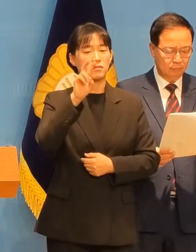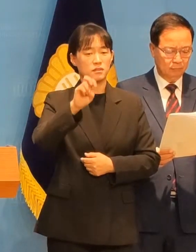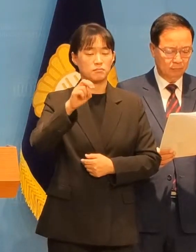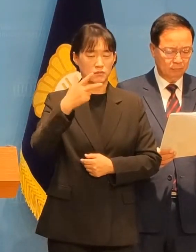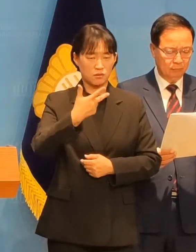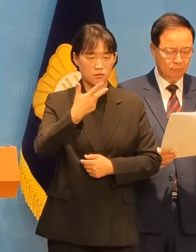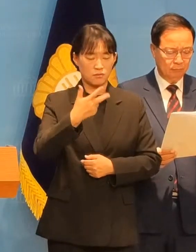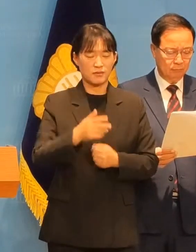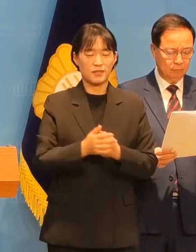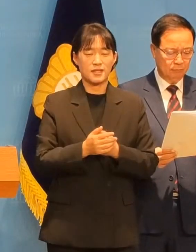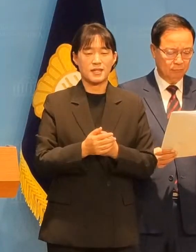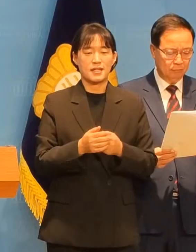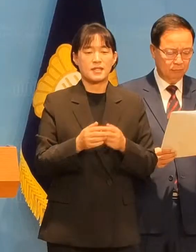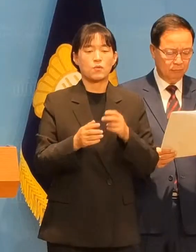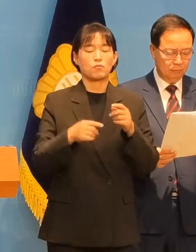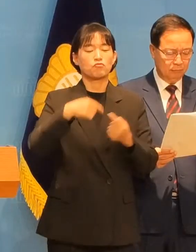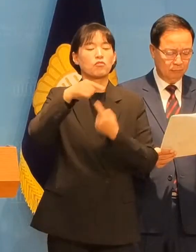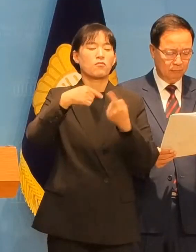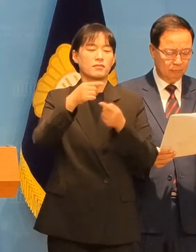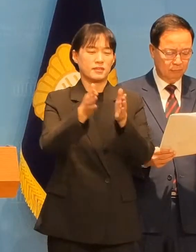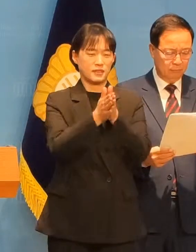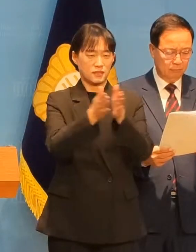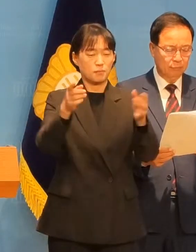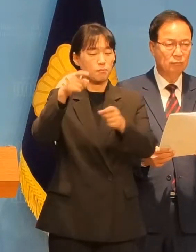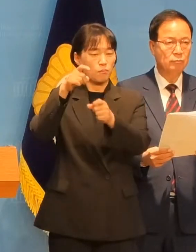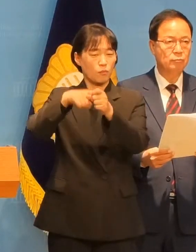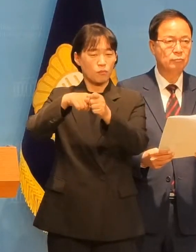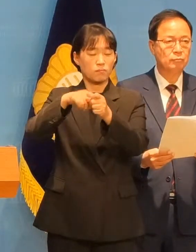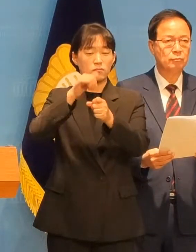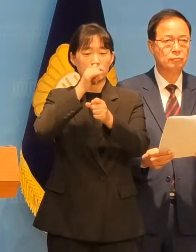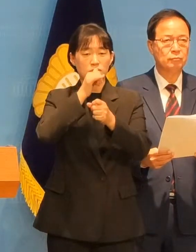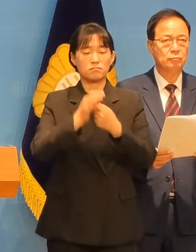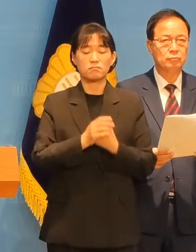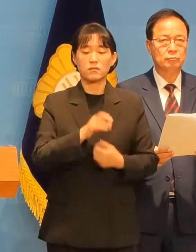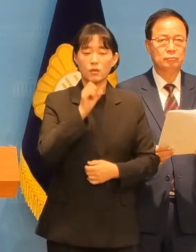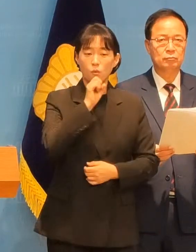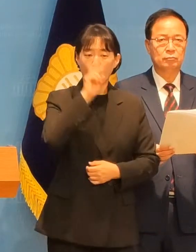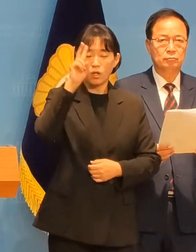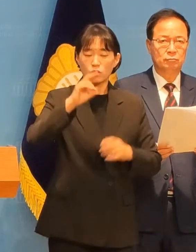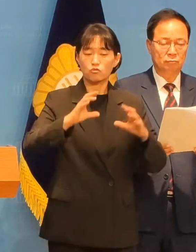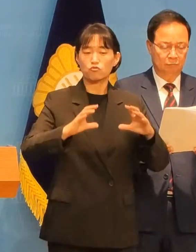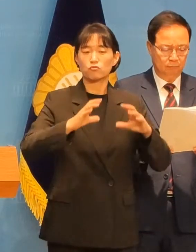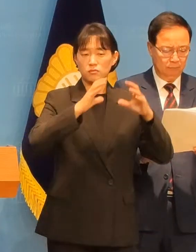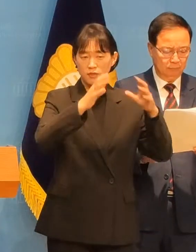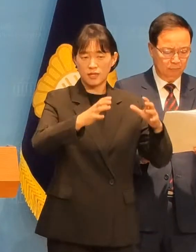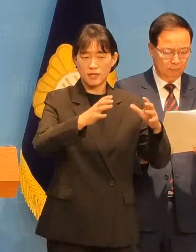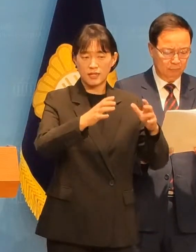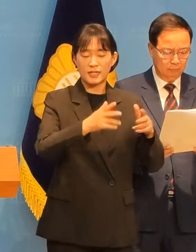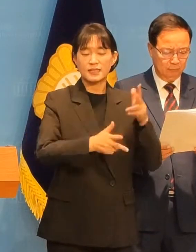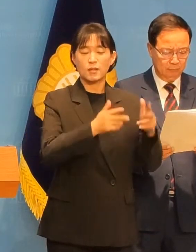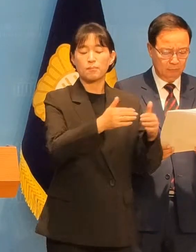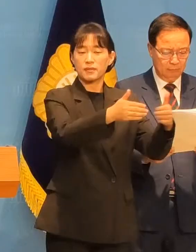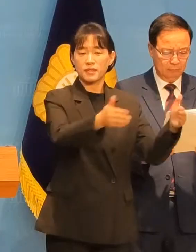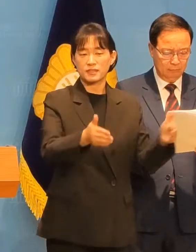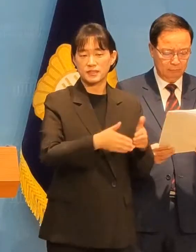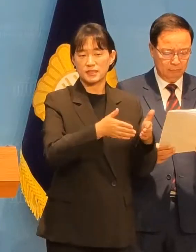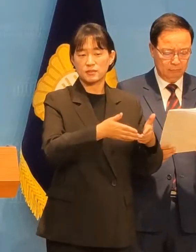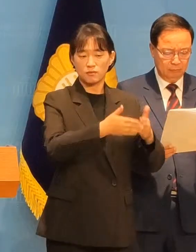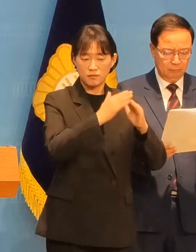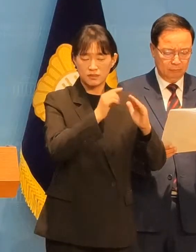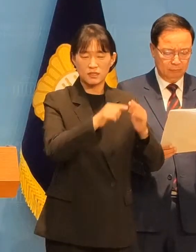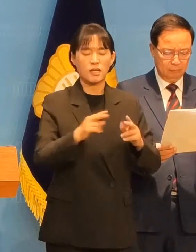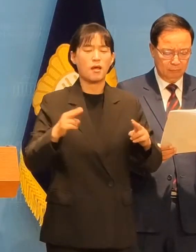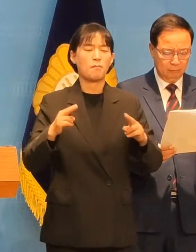2027년 가동을 목표로 하고 있습니다. 용인 국가산단의 조성은 단순히 반도체